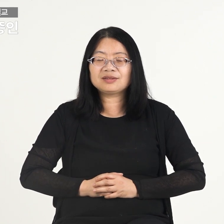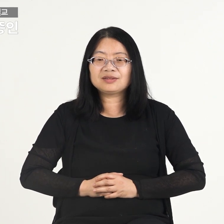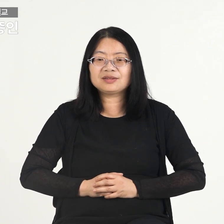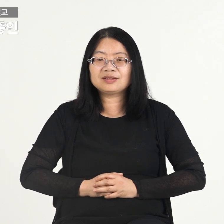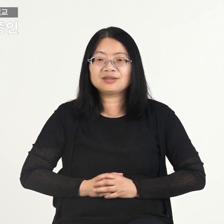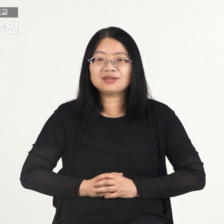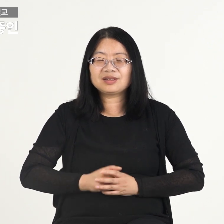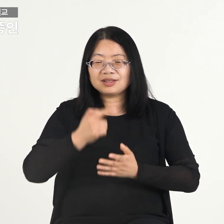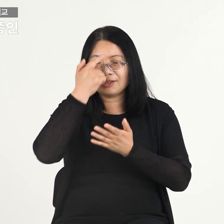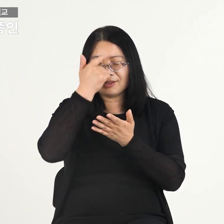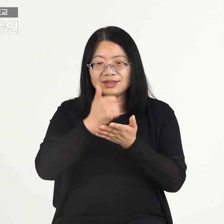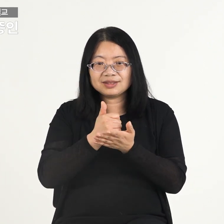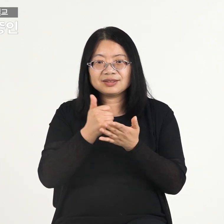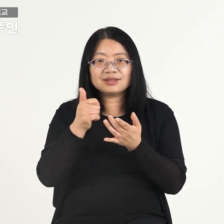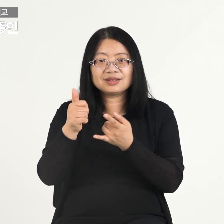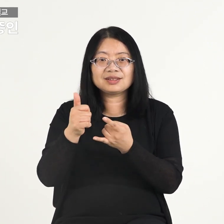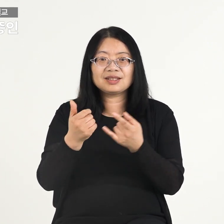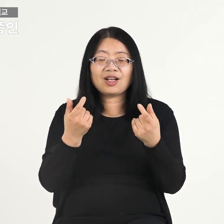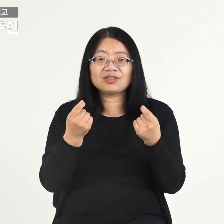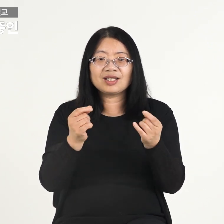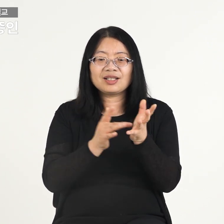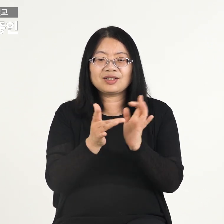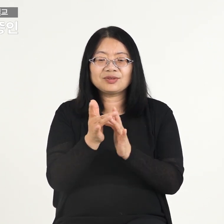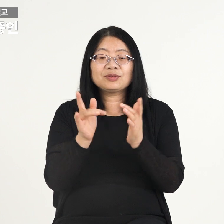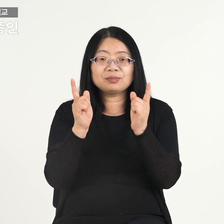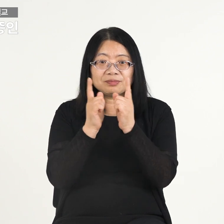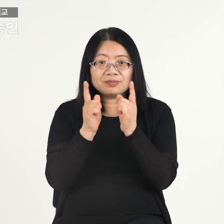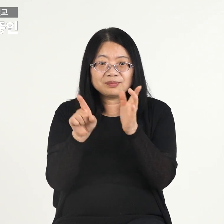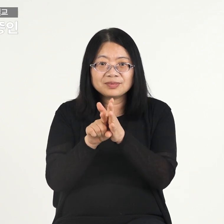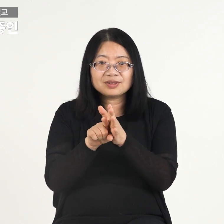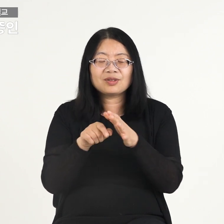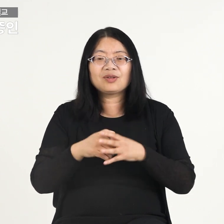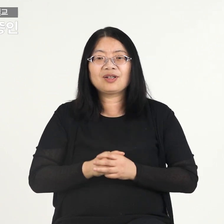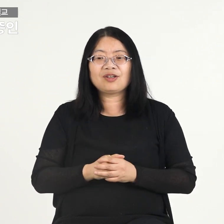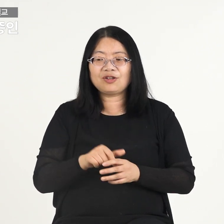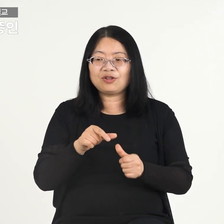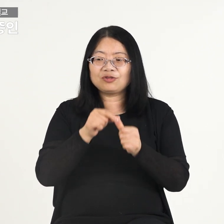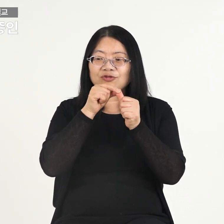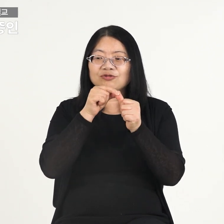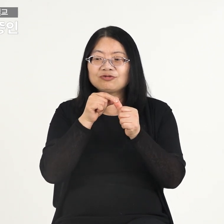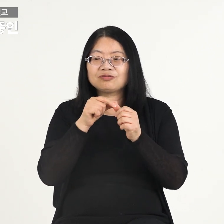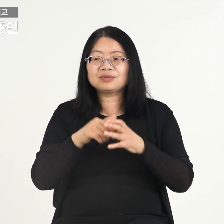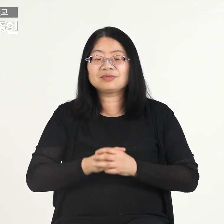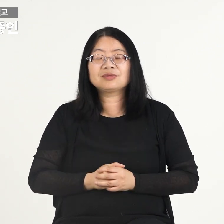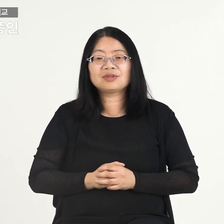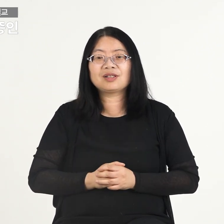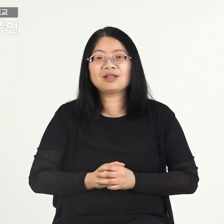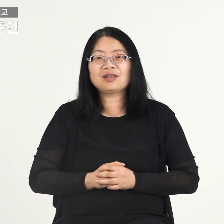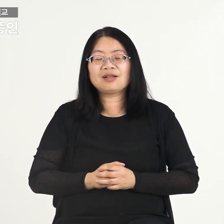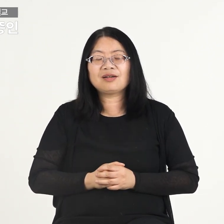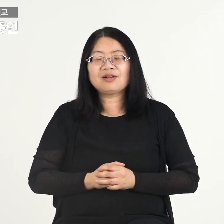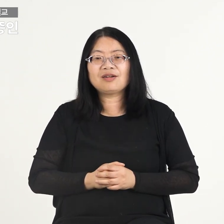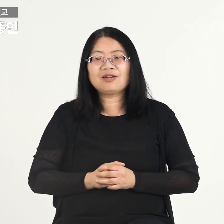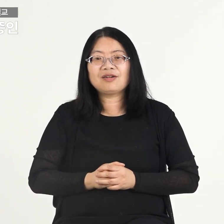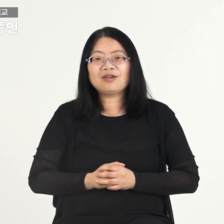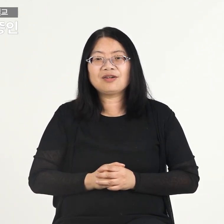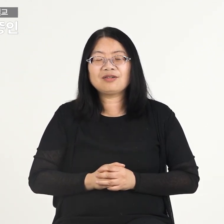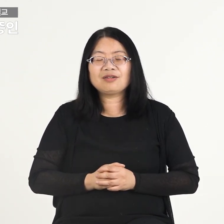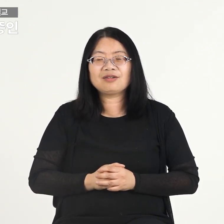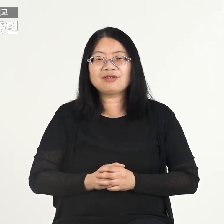그 스님들이 그렇게 예수를 믿고 구원의 반열에 돌아올